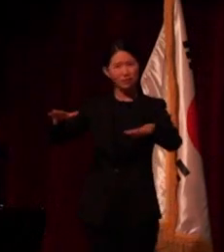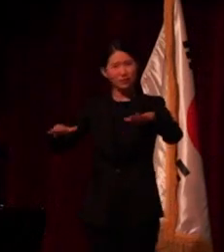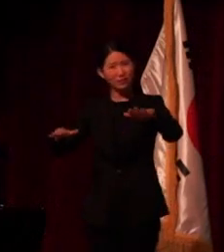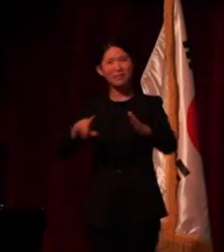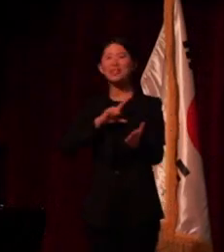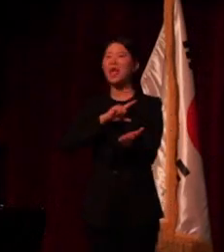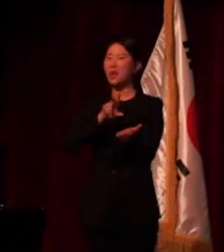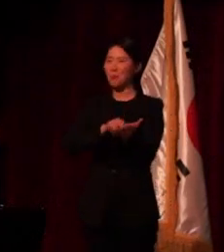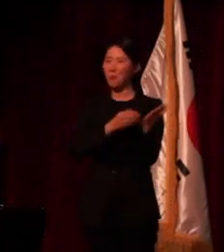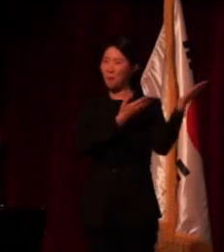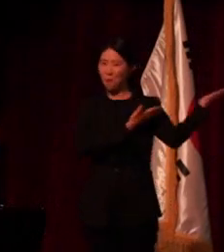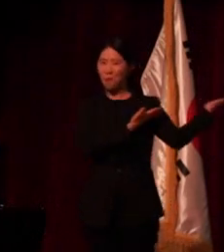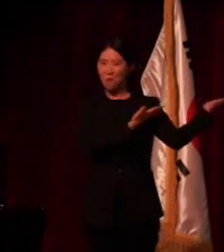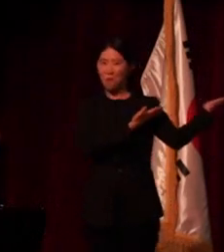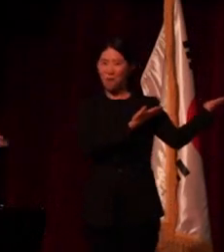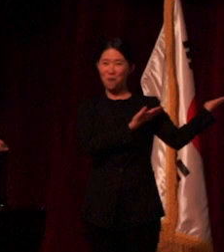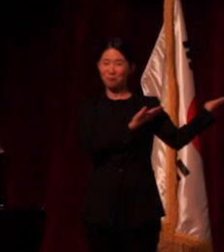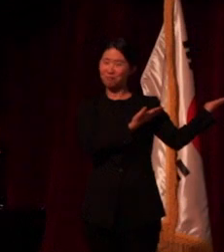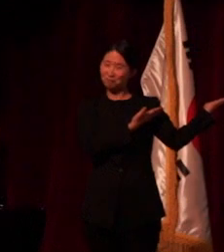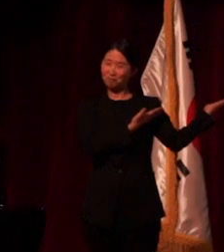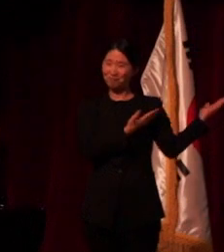이라는 제목의 이야기입니다.